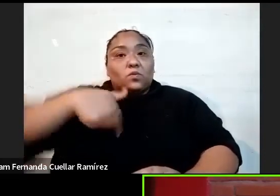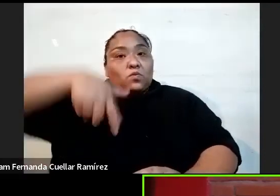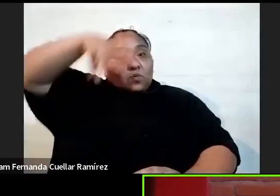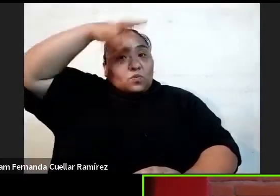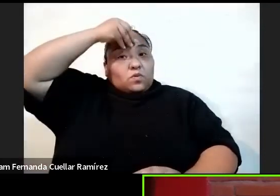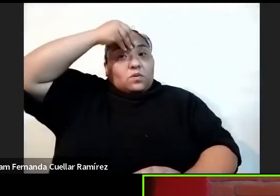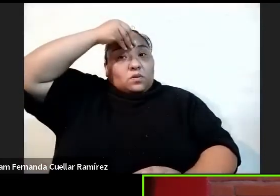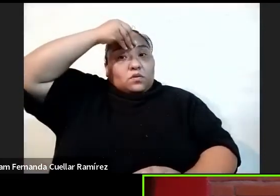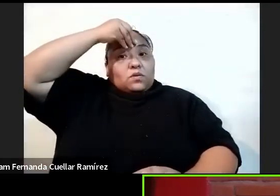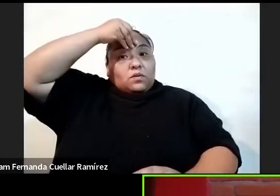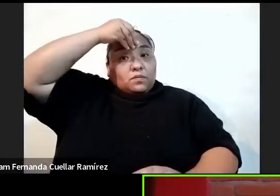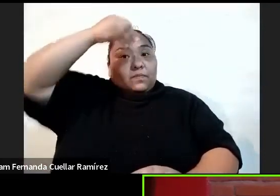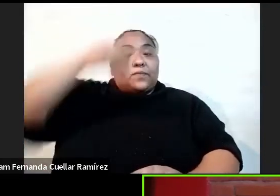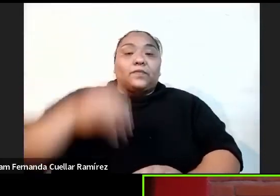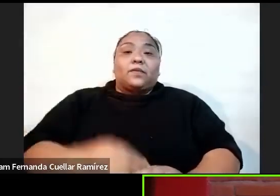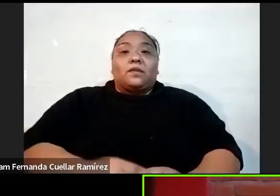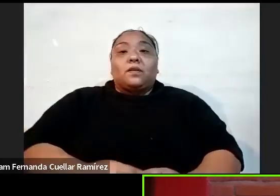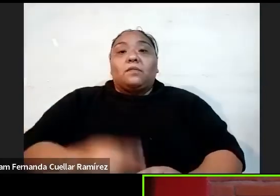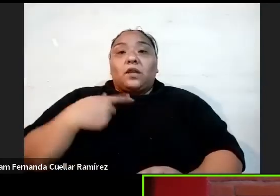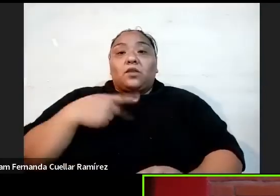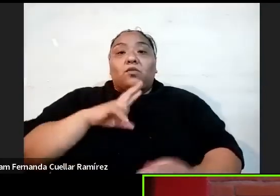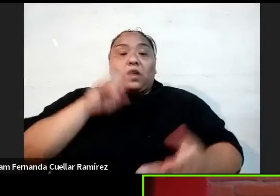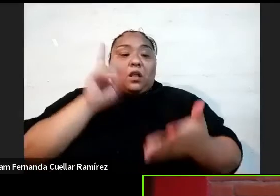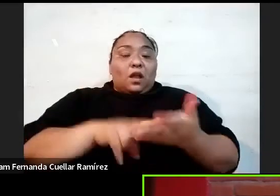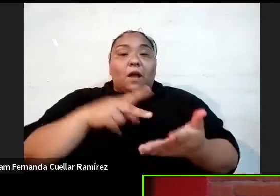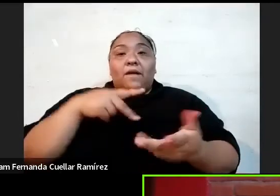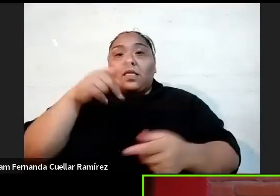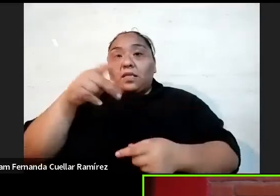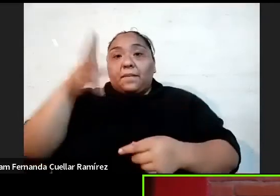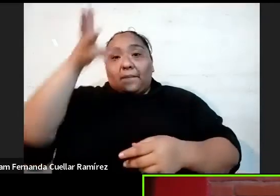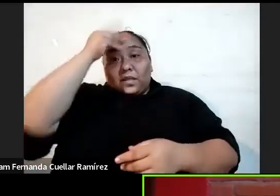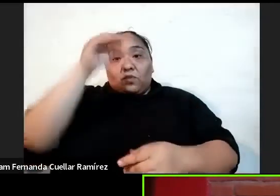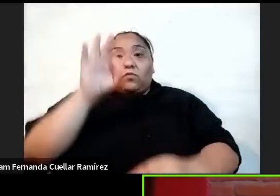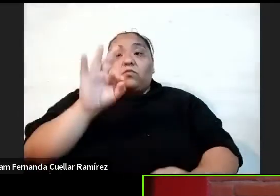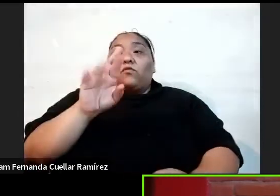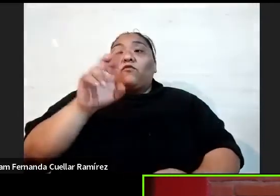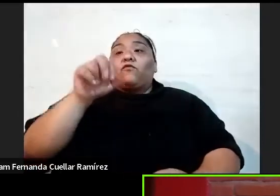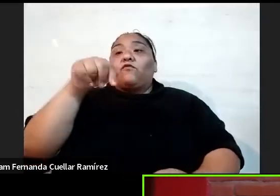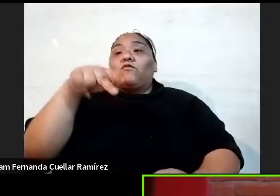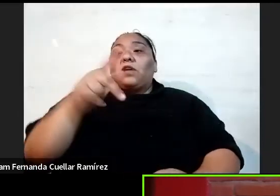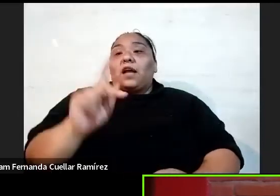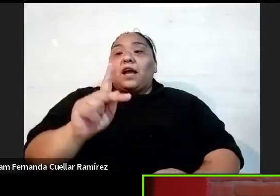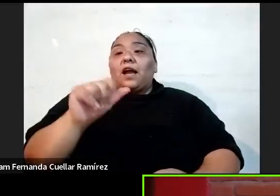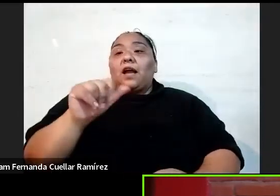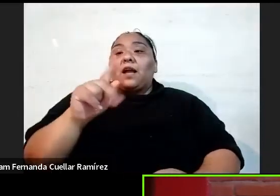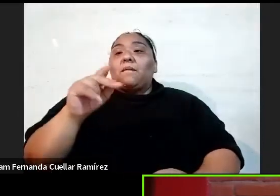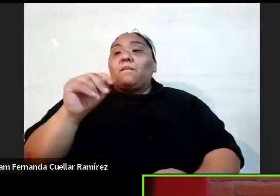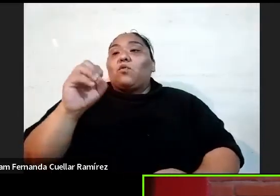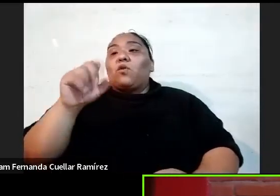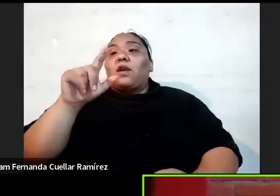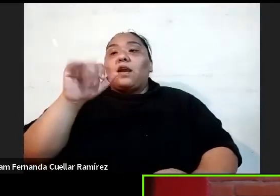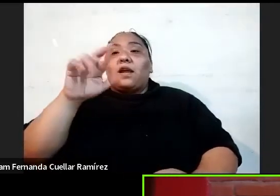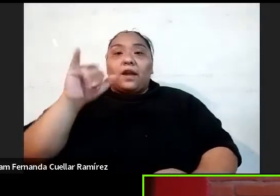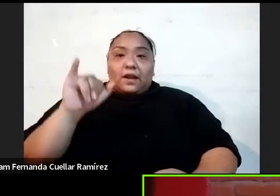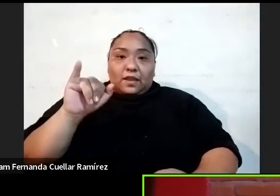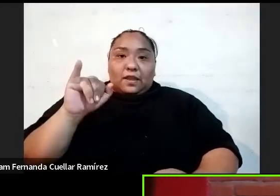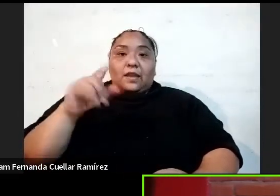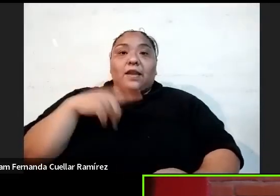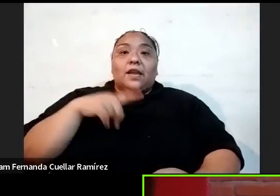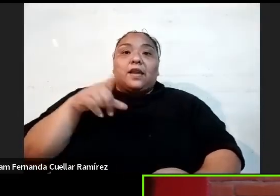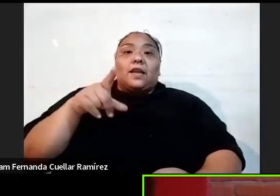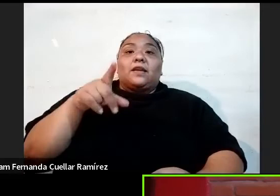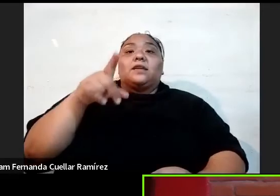a Franca Polari y a Victoria Letal, que me abrazaron y me cobijaron y me dieron lugar en House of